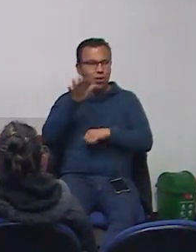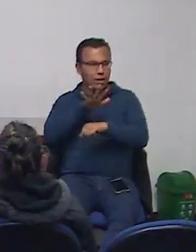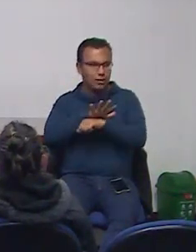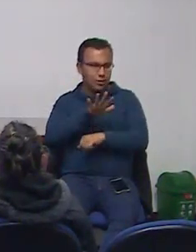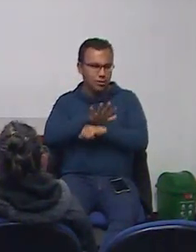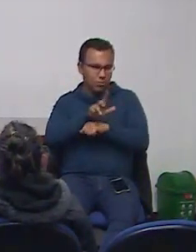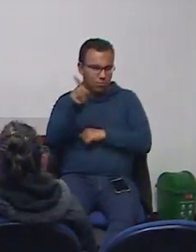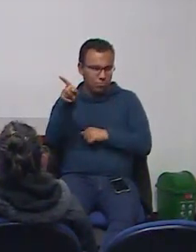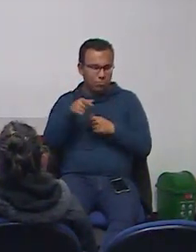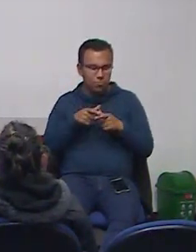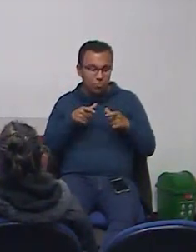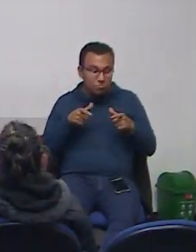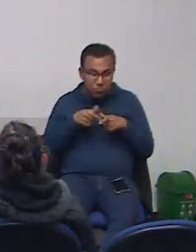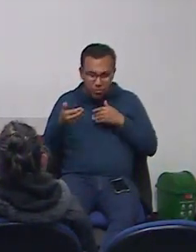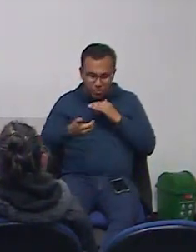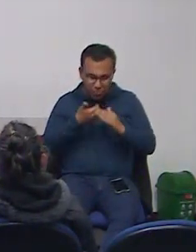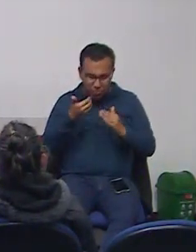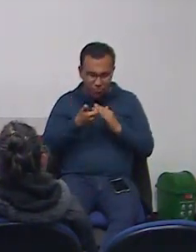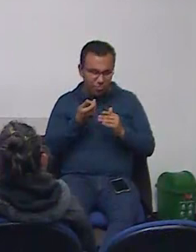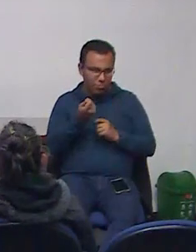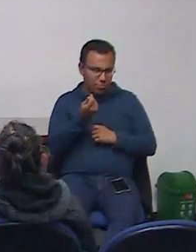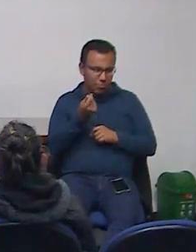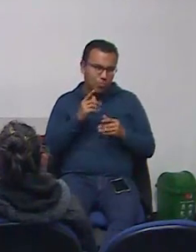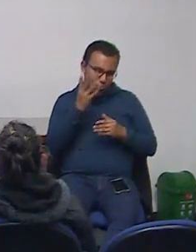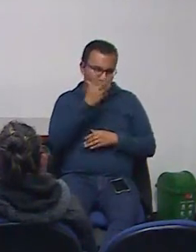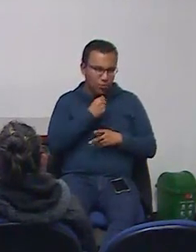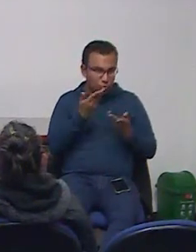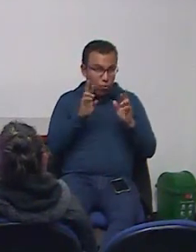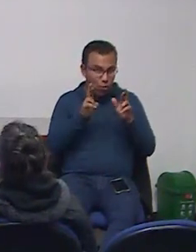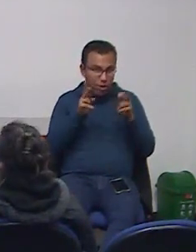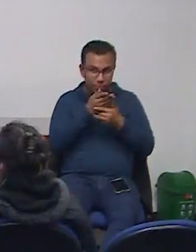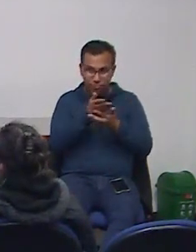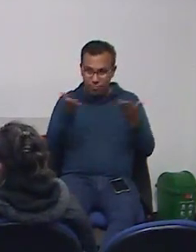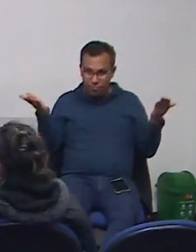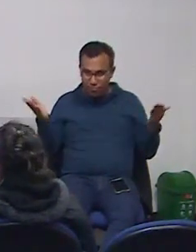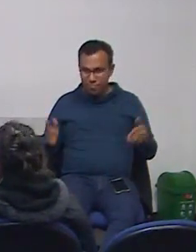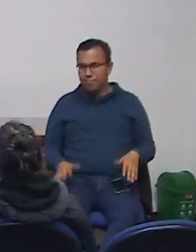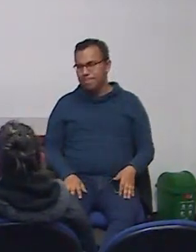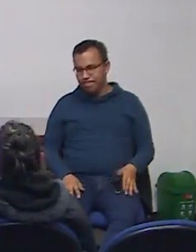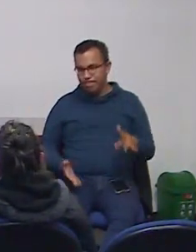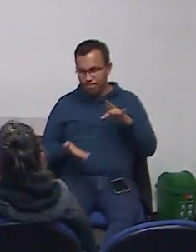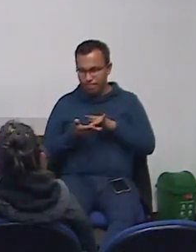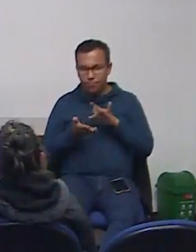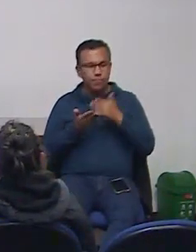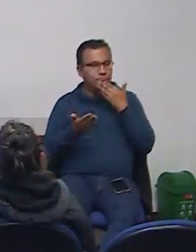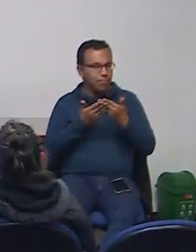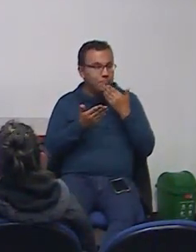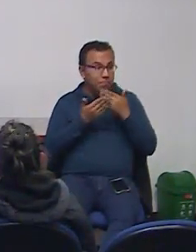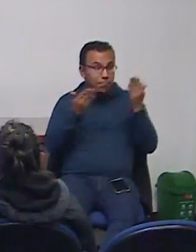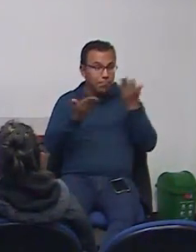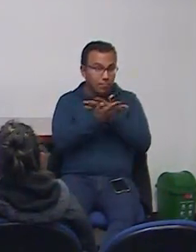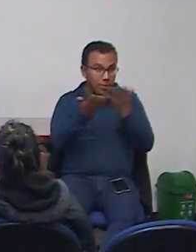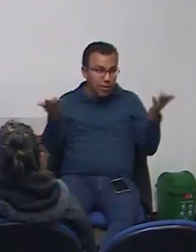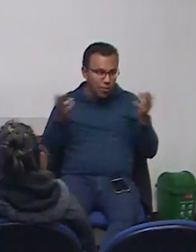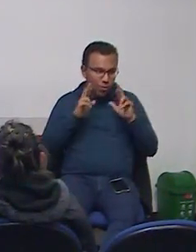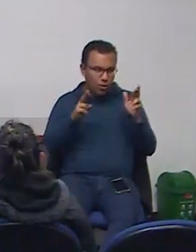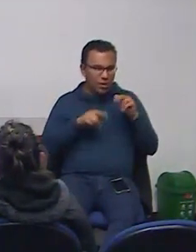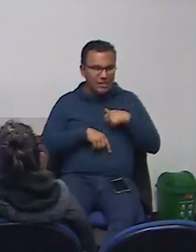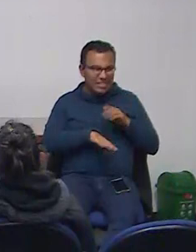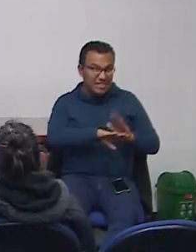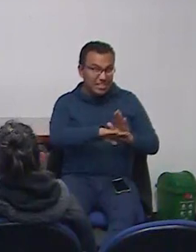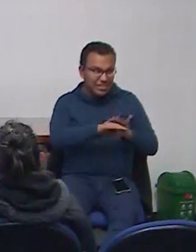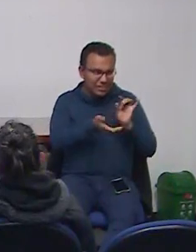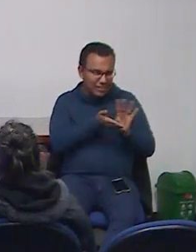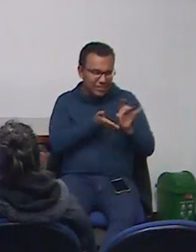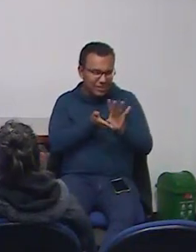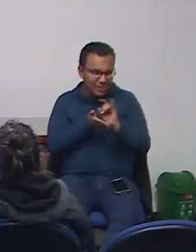eh gerando el ingreso pero pues sería muy bonito que pudieran asistir Muchísimas gracias los estaré bombardeando